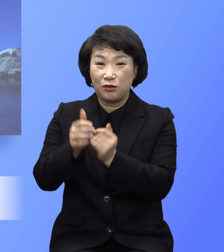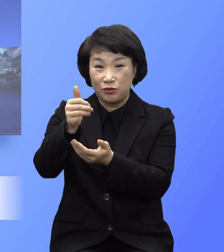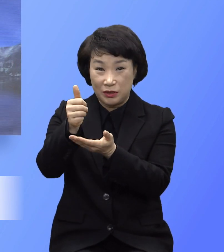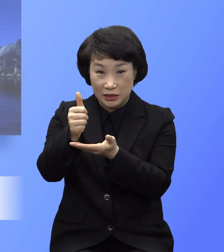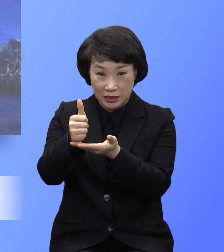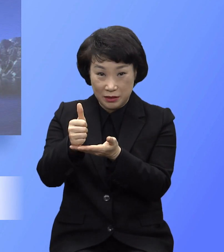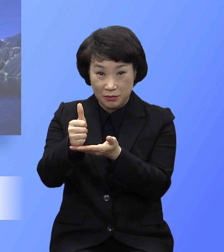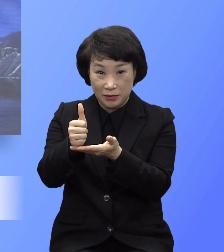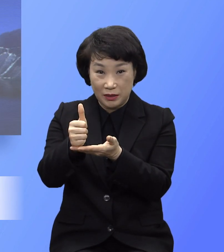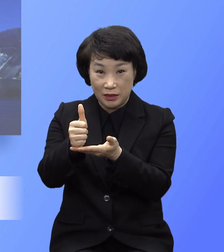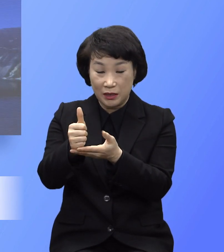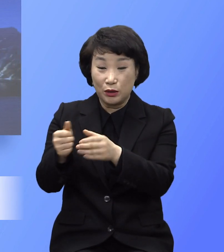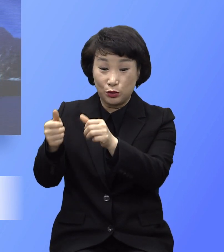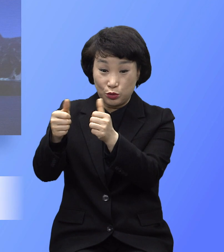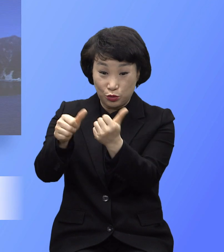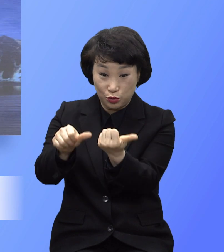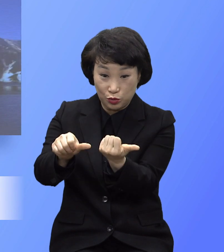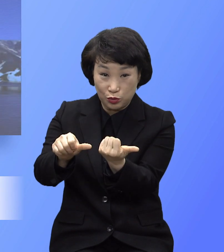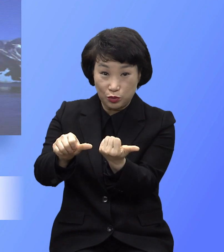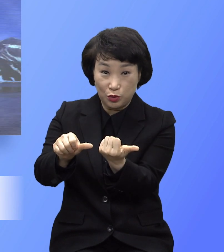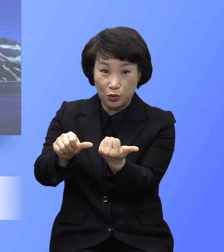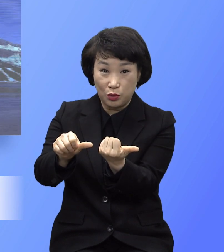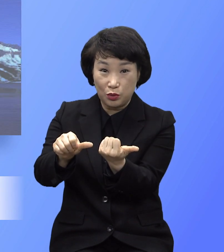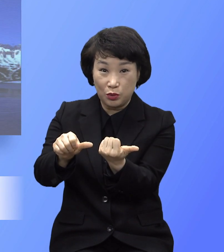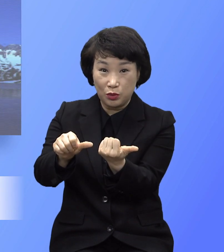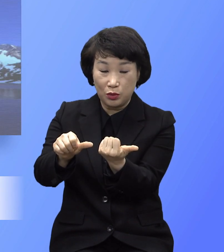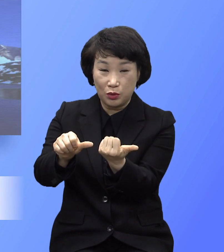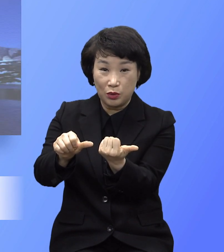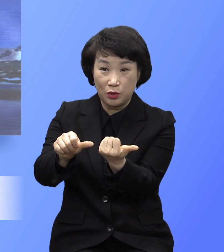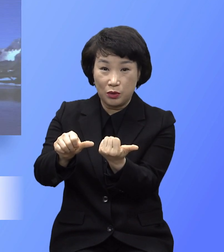예수님이 죽으시고